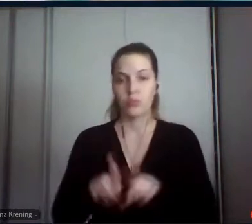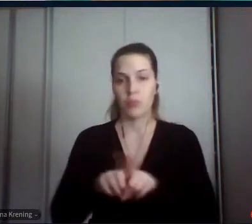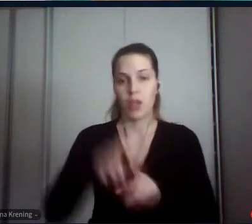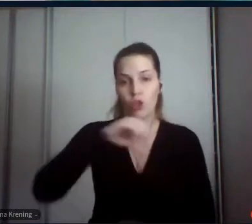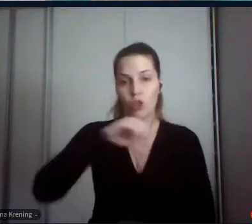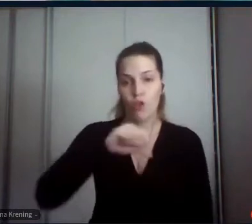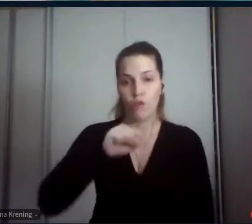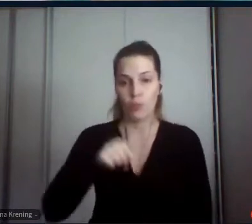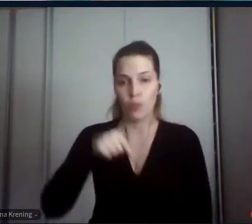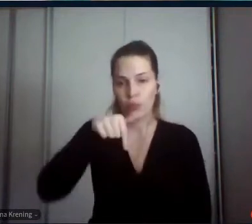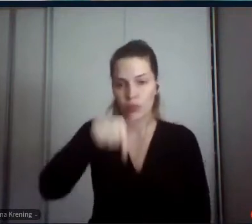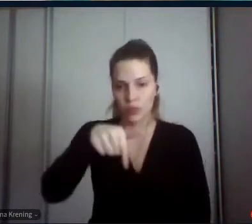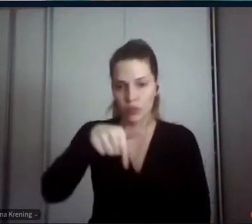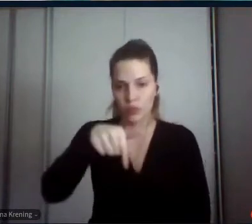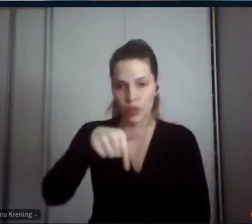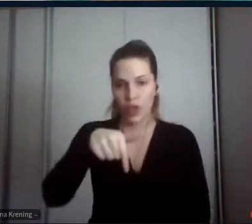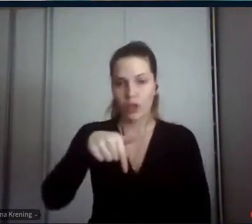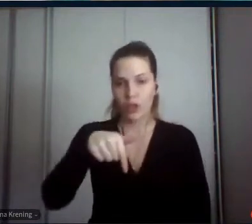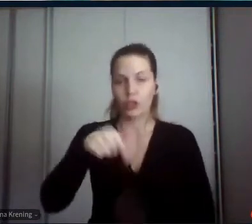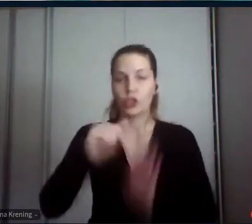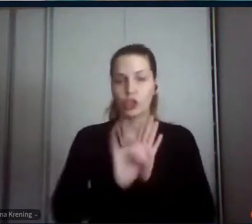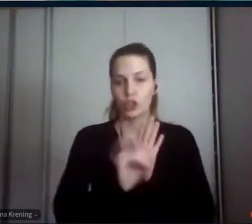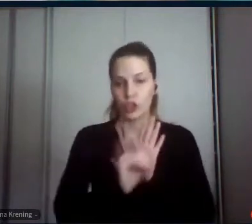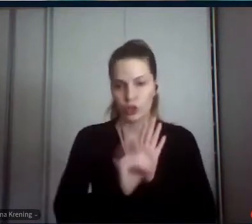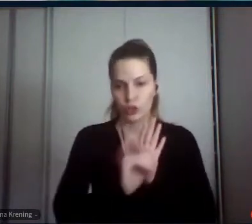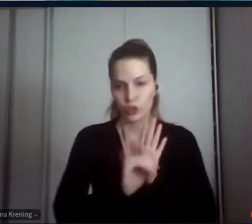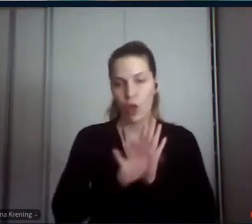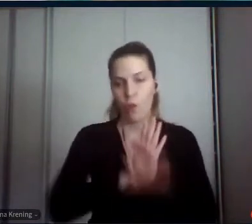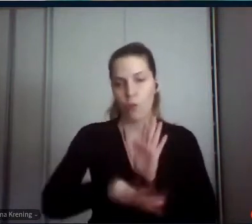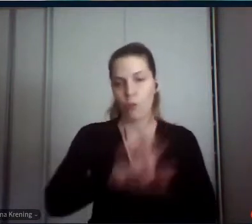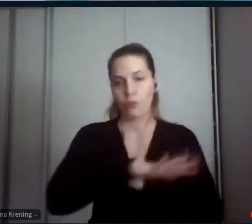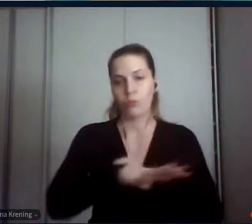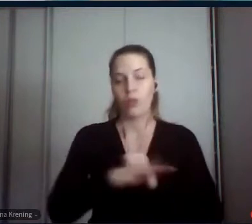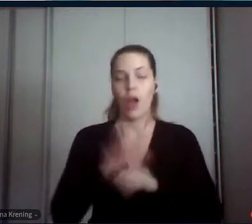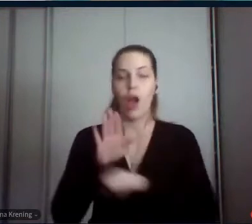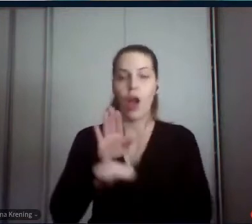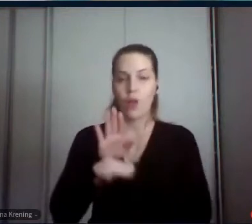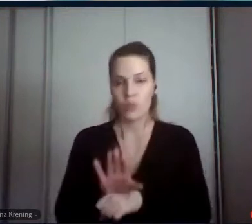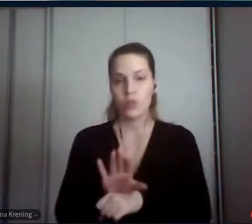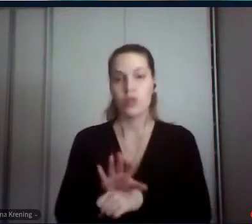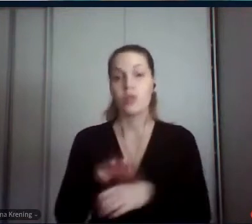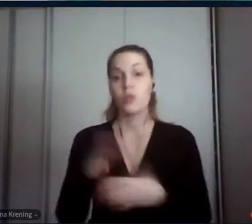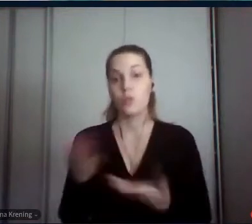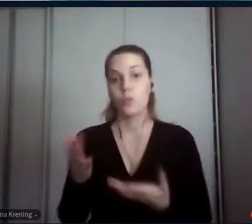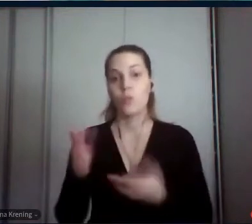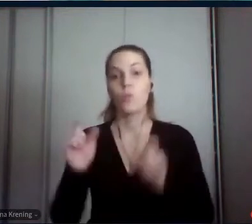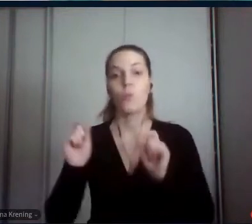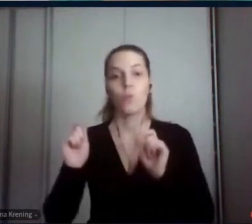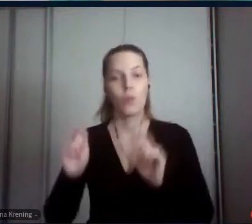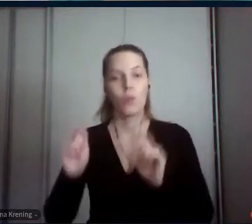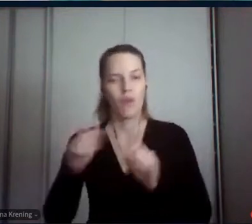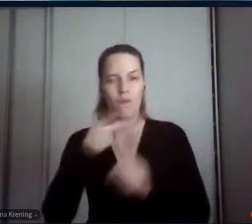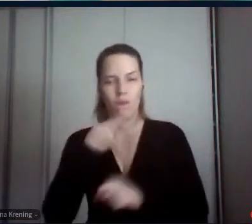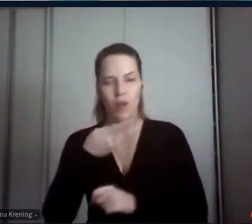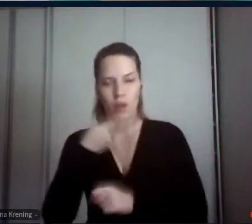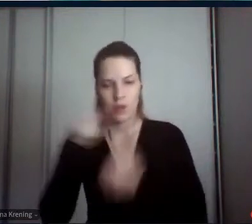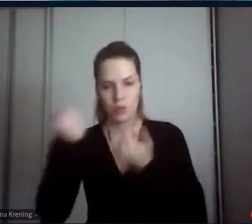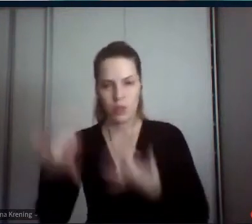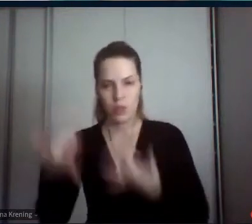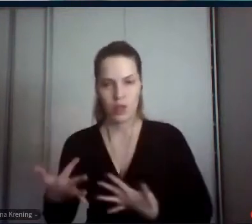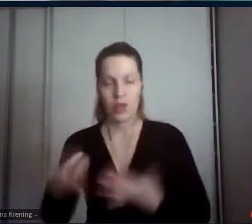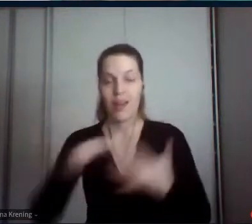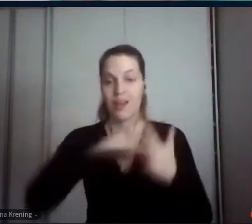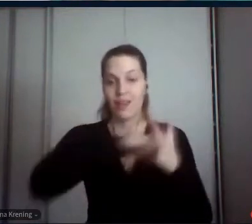edital do Programa de Auxílios Estudantis. Então, o trancamento das disciplinas é um dos quesitos que leva